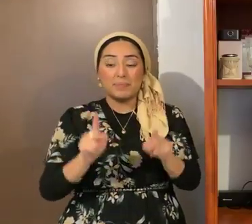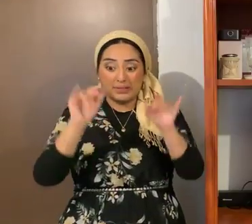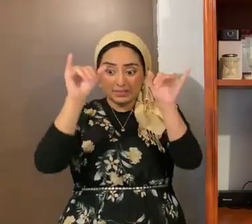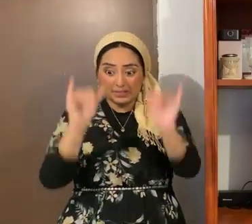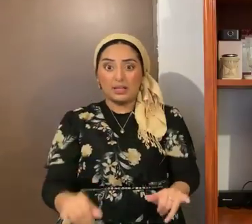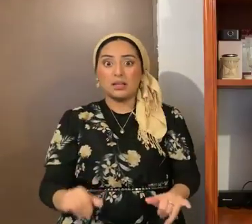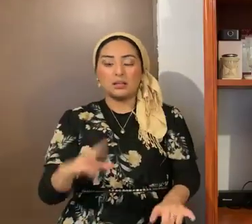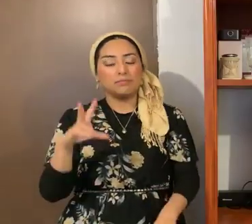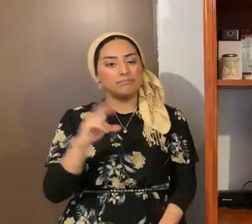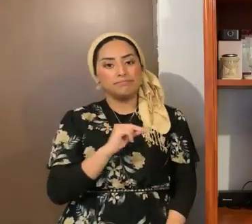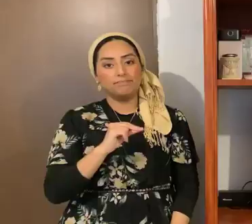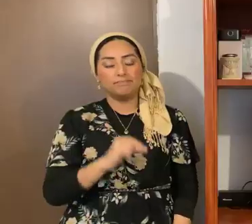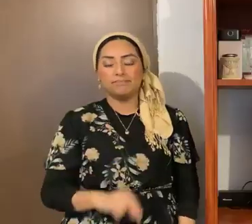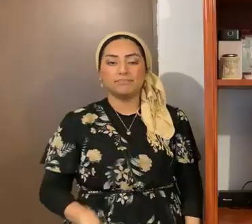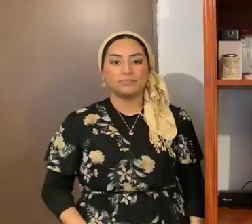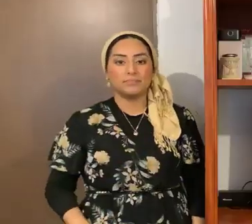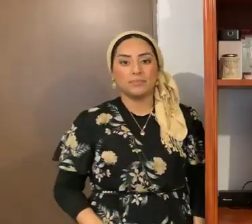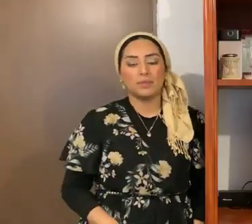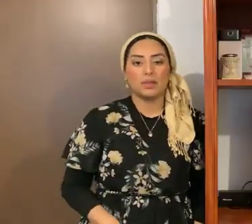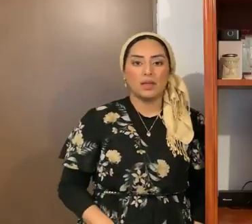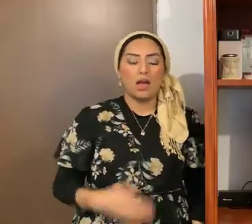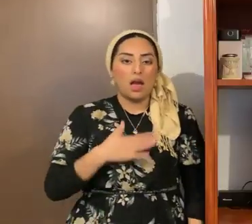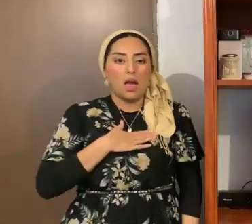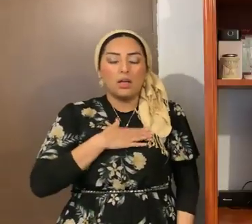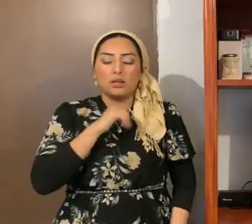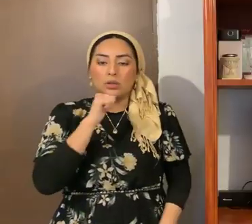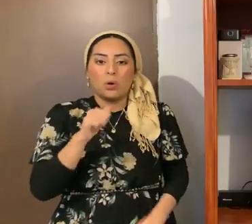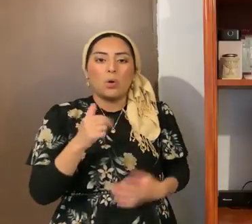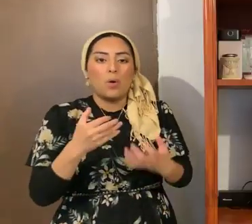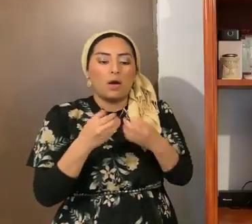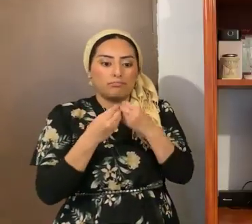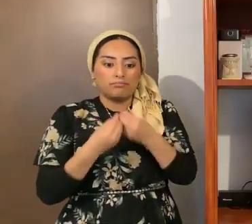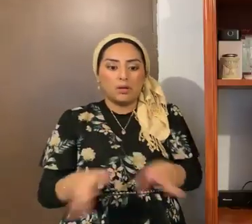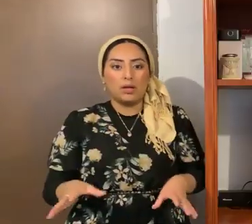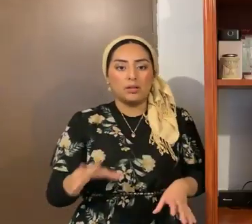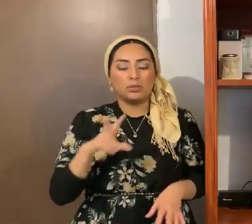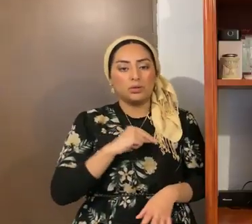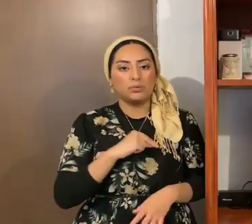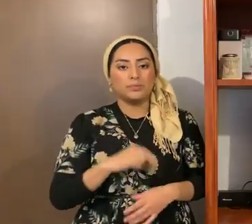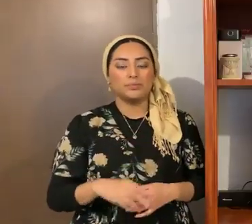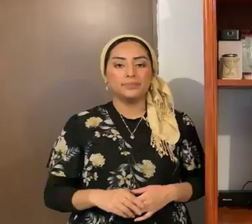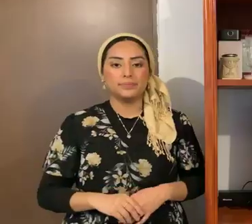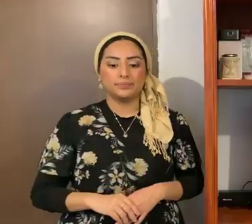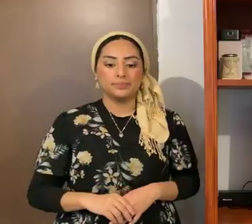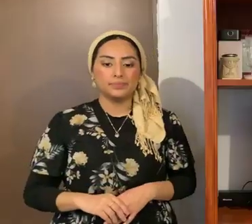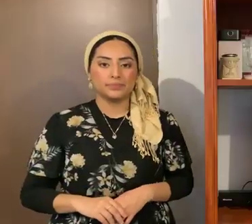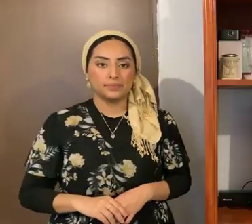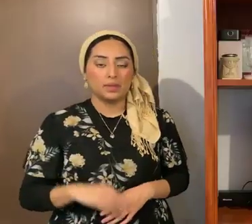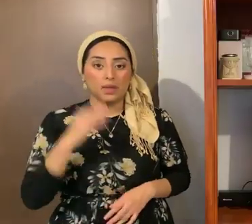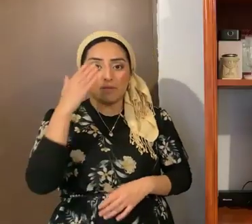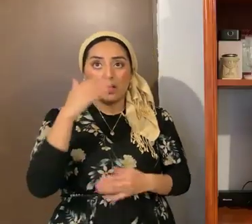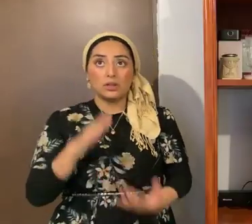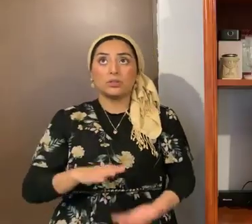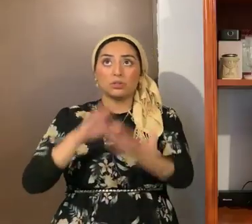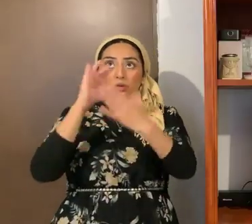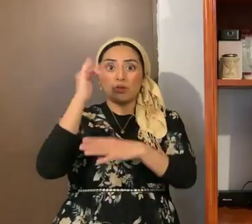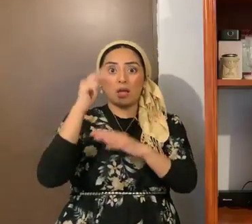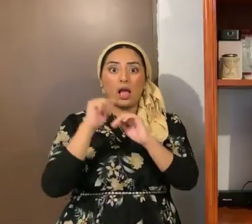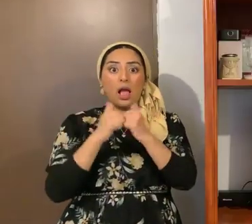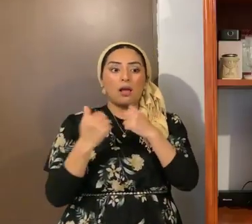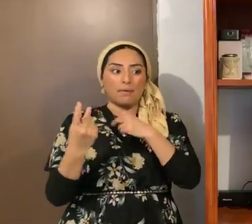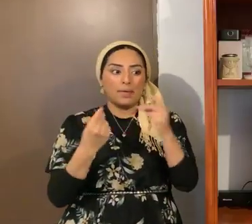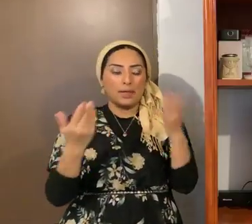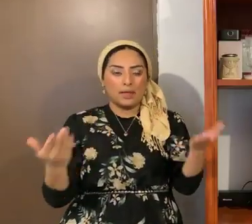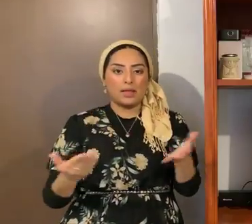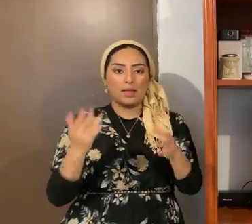primer perdido sería yo. Pero yo no quiero eso para presentar malas cuentas con el Eterno. Yo voy a presentar cuentas de cómo se administró,